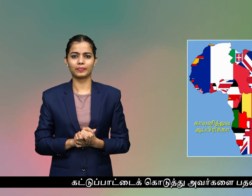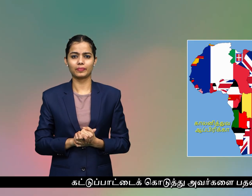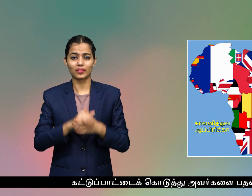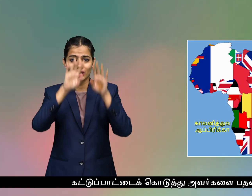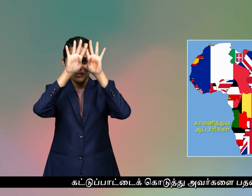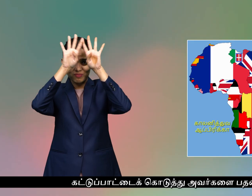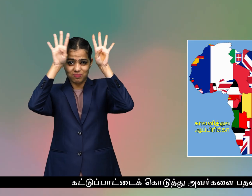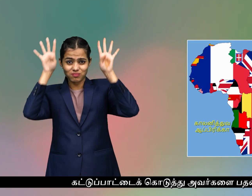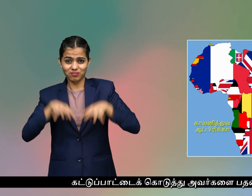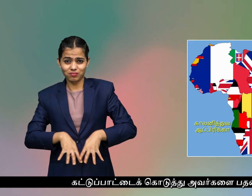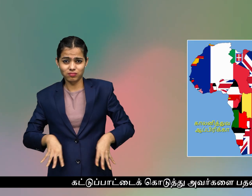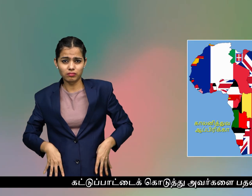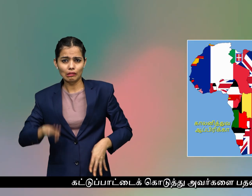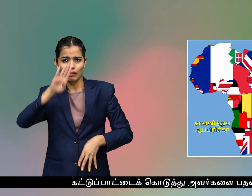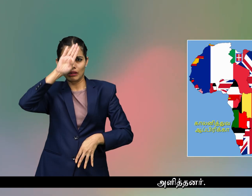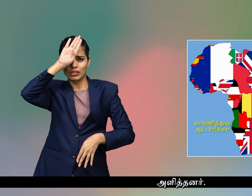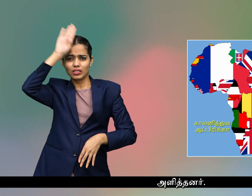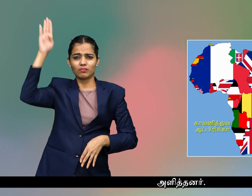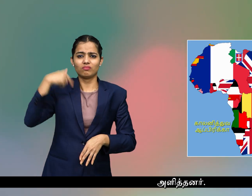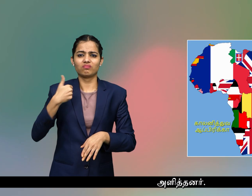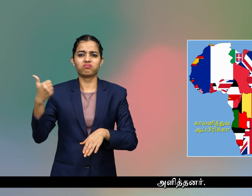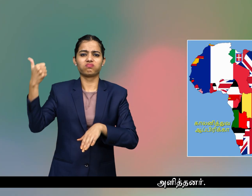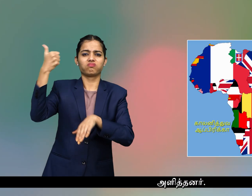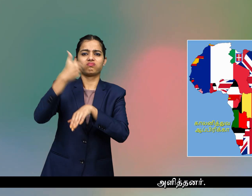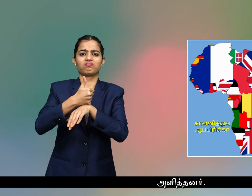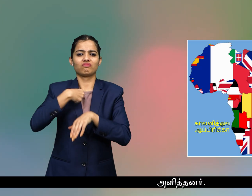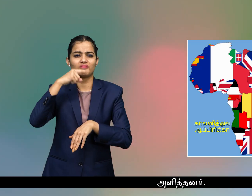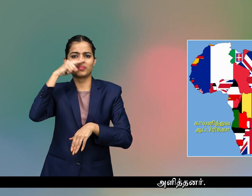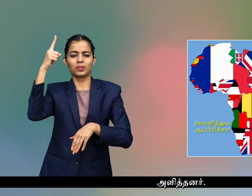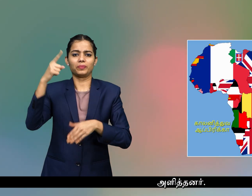கட்டுப்பாட்டை கொடுத்து அவர்களுக்கு பதவி உயர்வு அளித்தனர்.